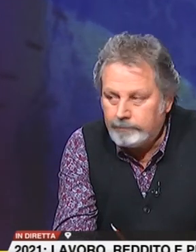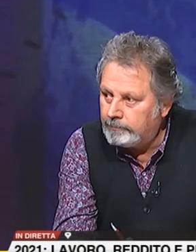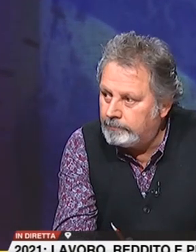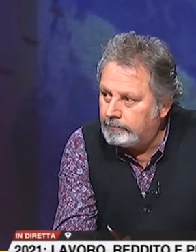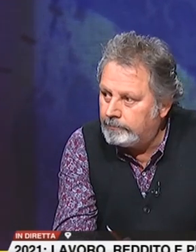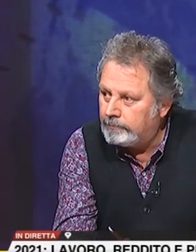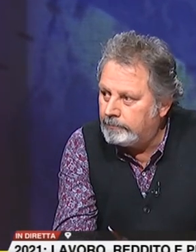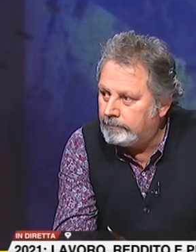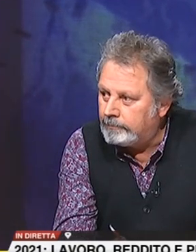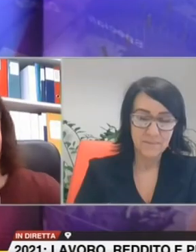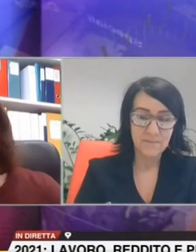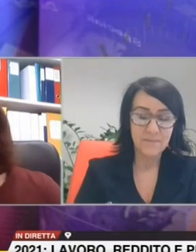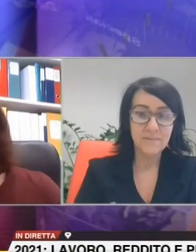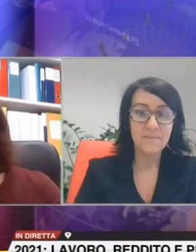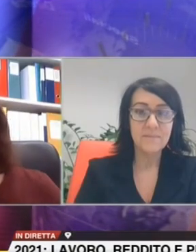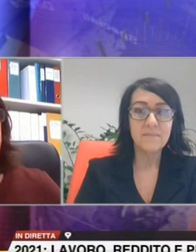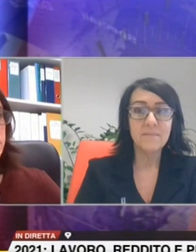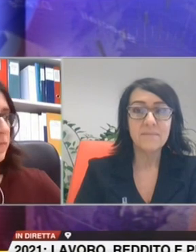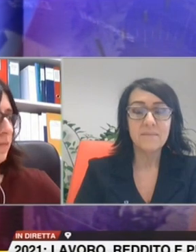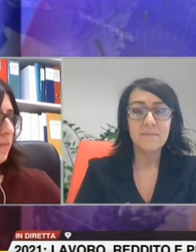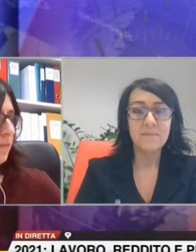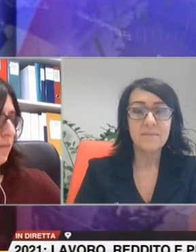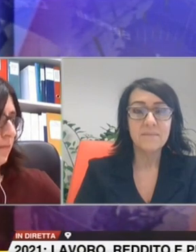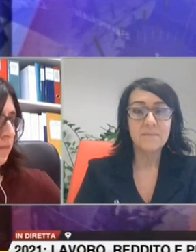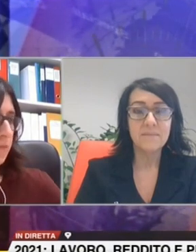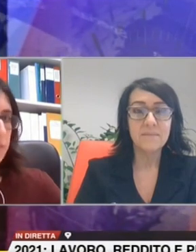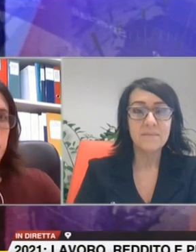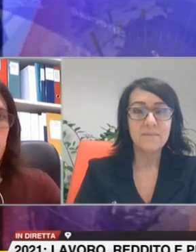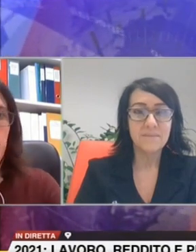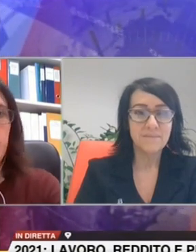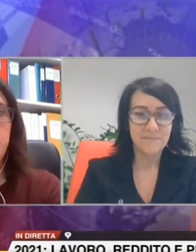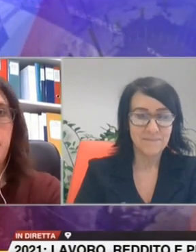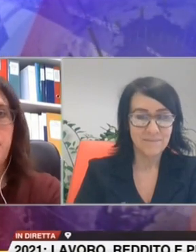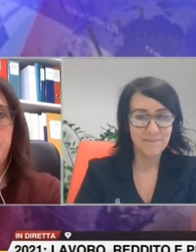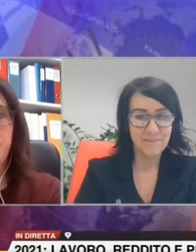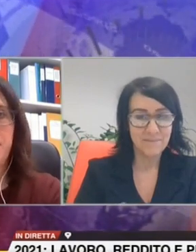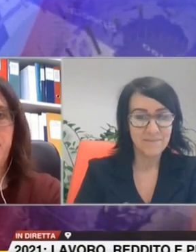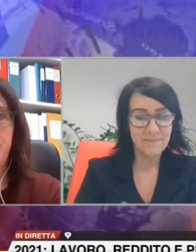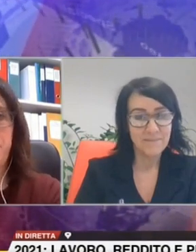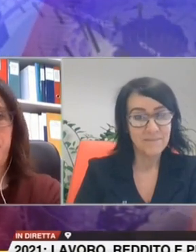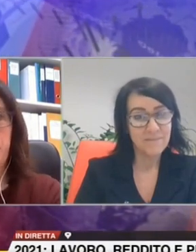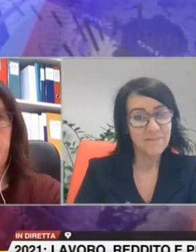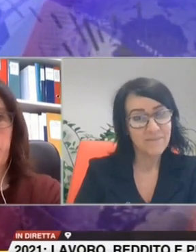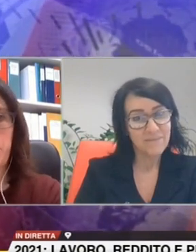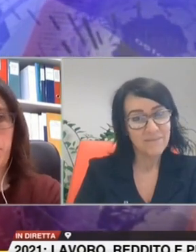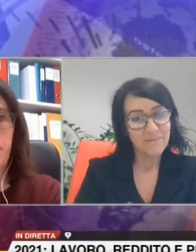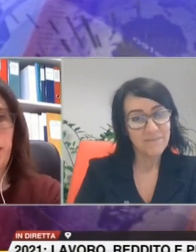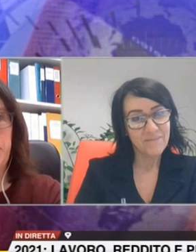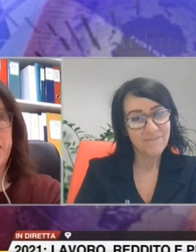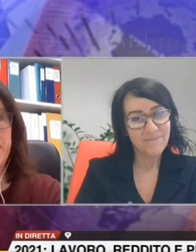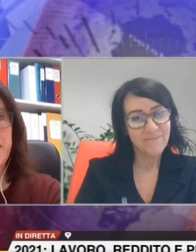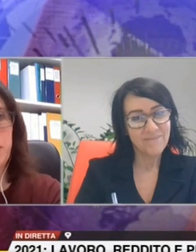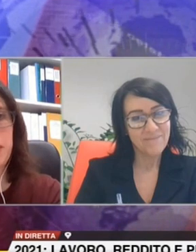Sara, cosa ci puoi dire di queste iniziative? Venerdì che cosa accade? Beh, venerdì faremo appunto